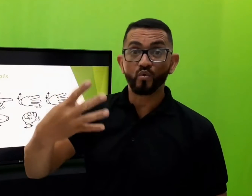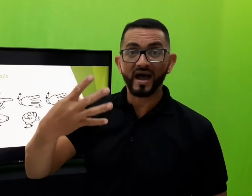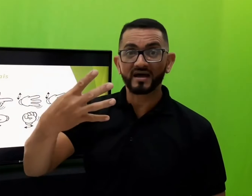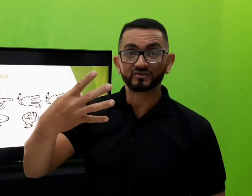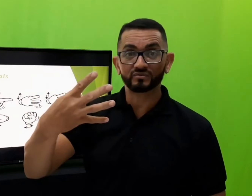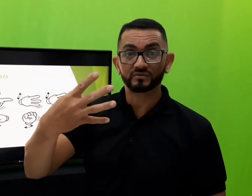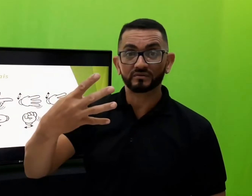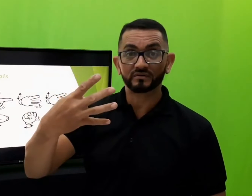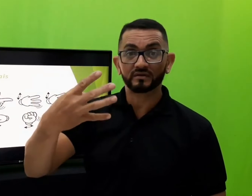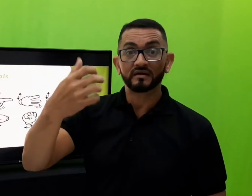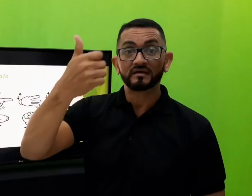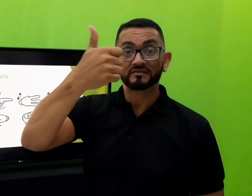14º,